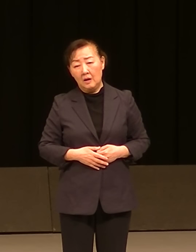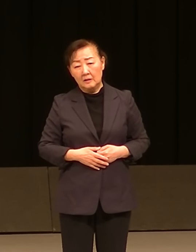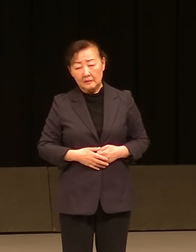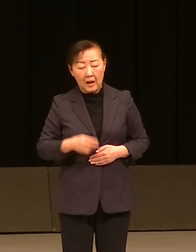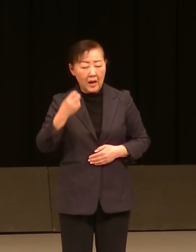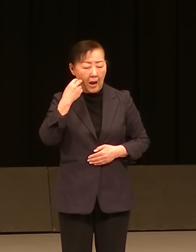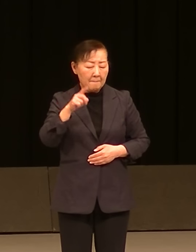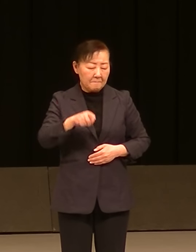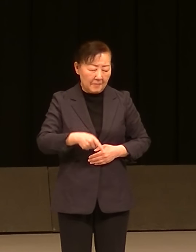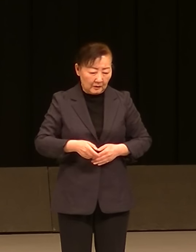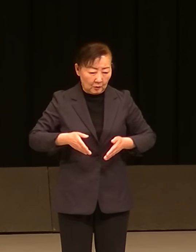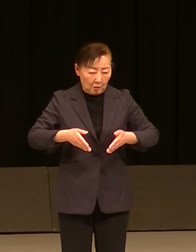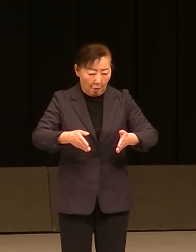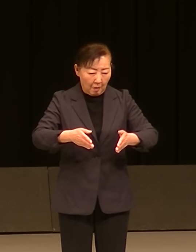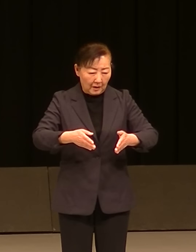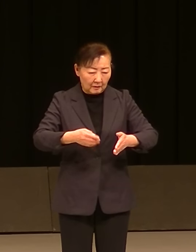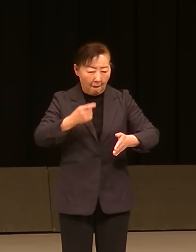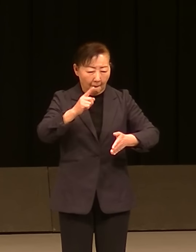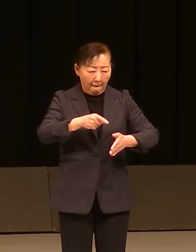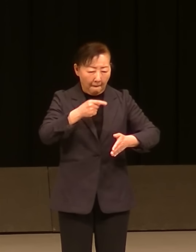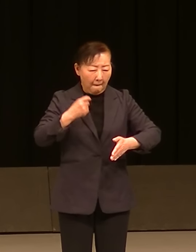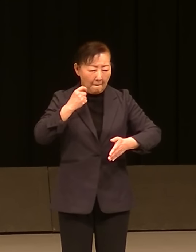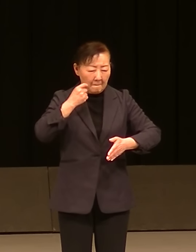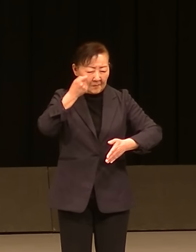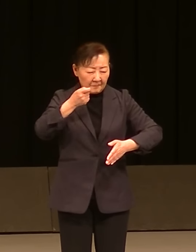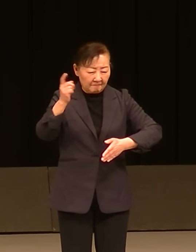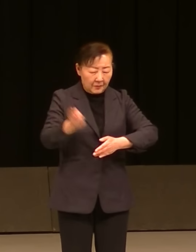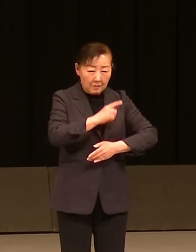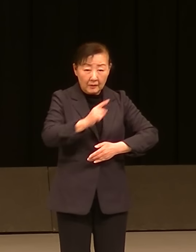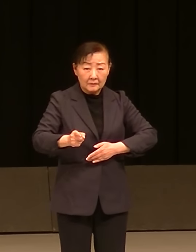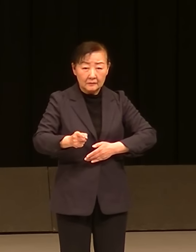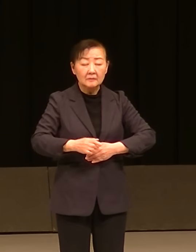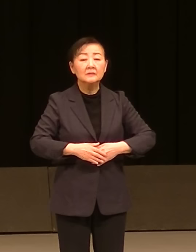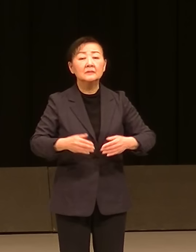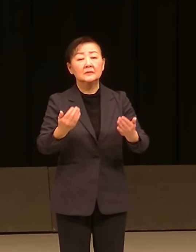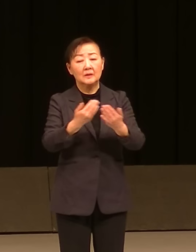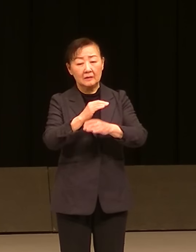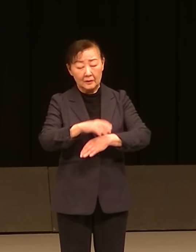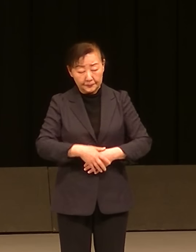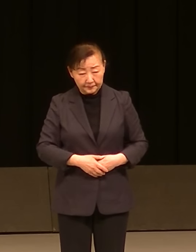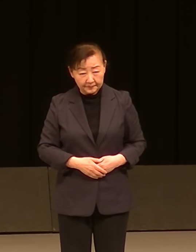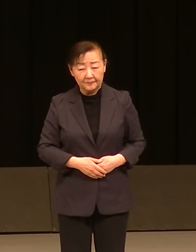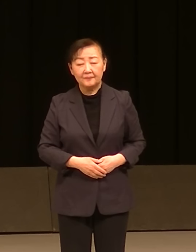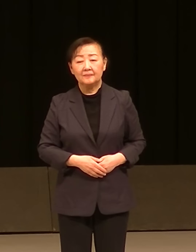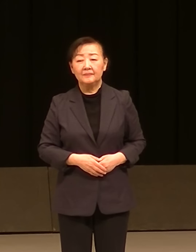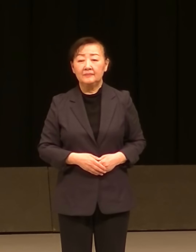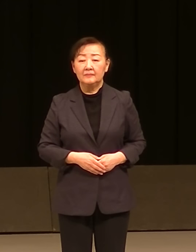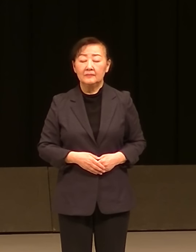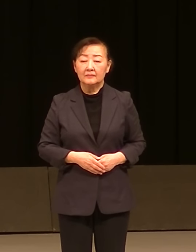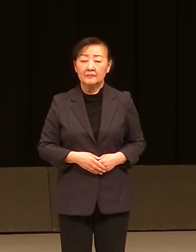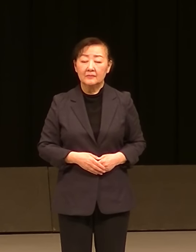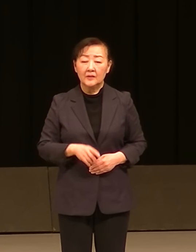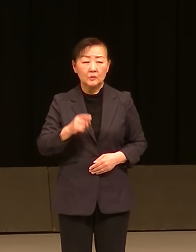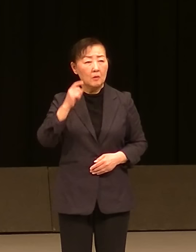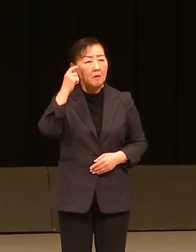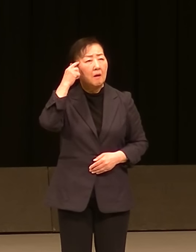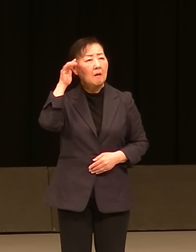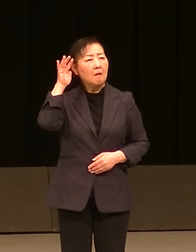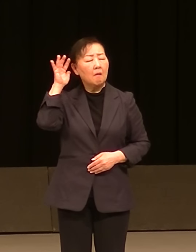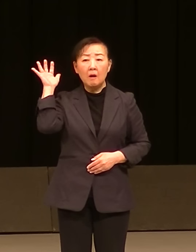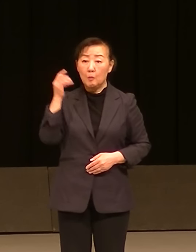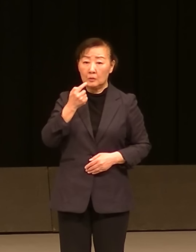下の、まあ、人情だったりを読むと、こういうストーリーラインになっているわけでございます。それを思い出してしま